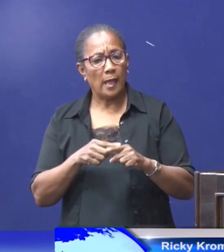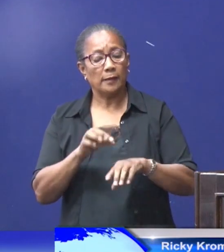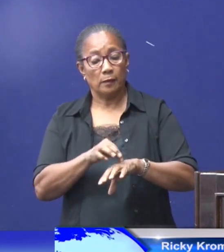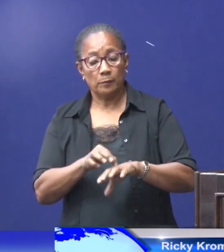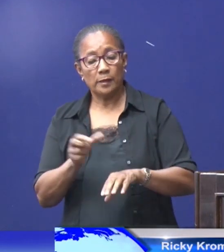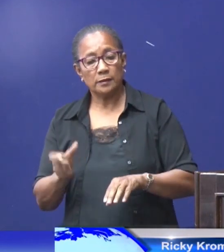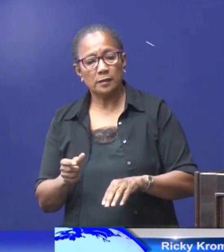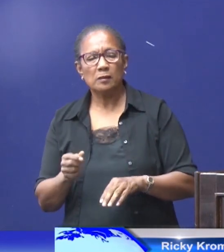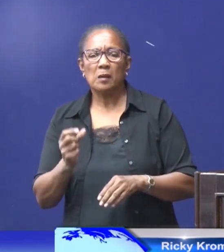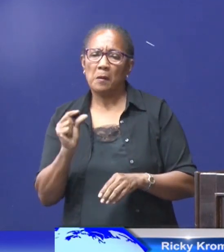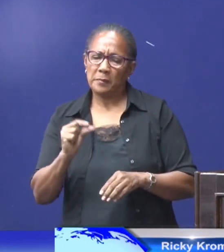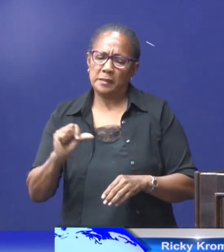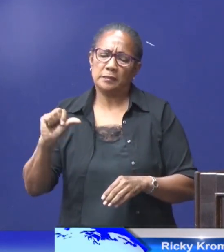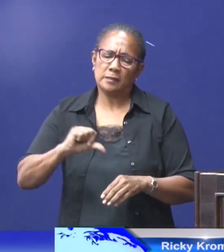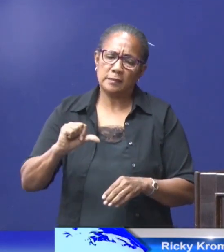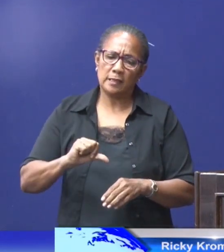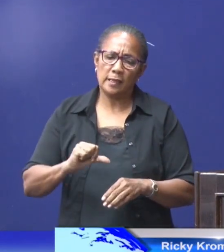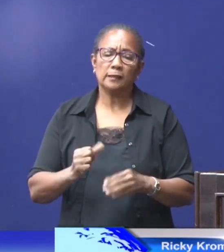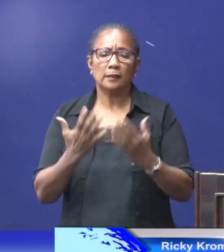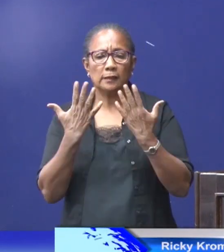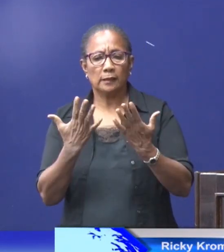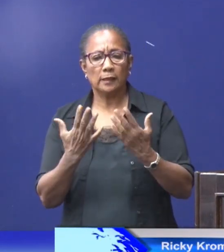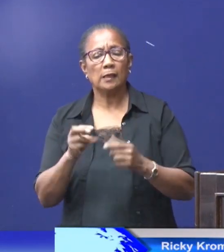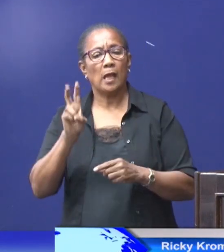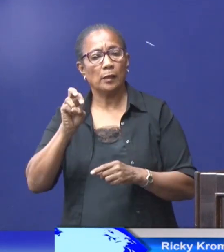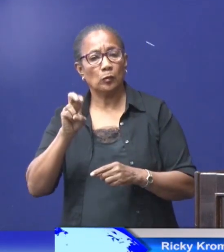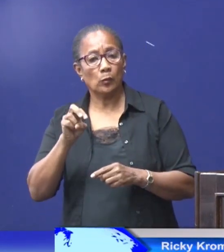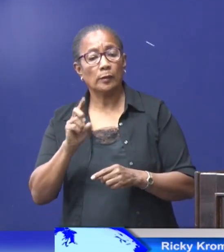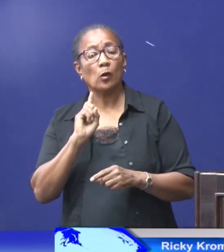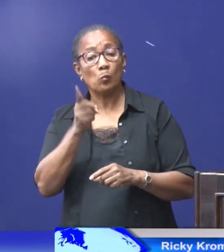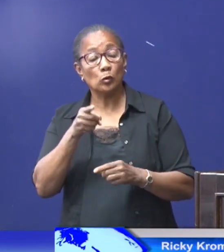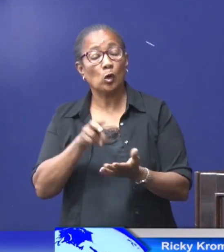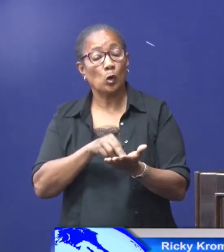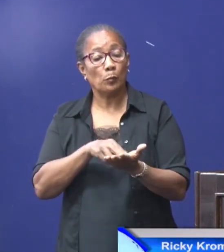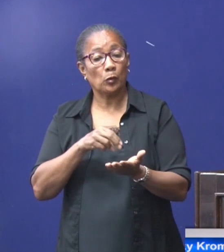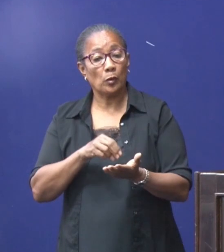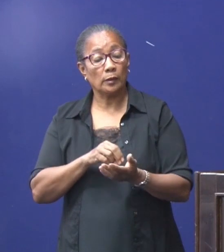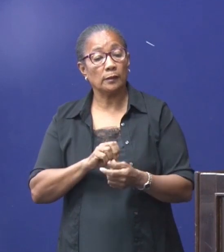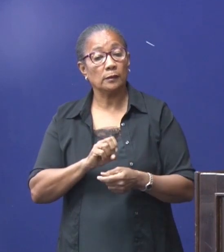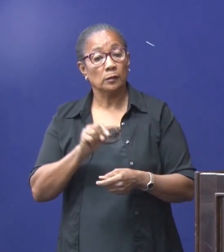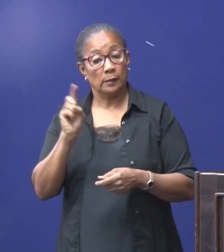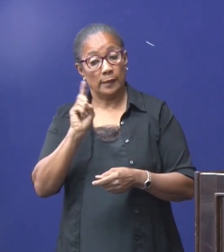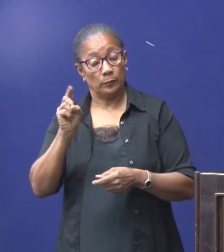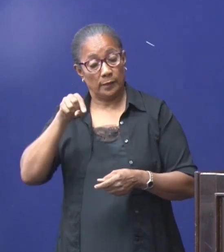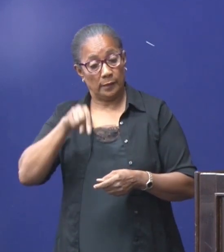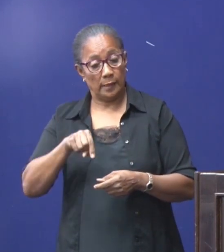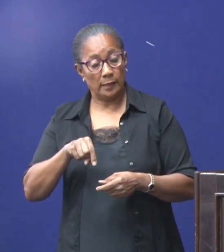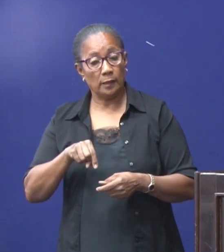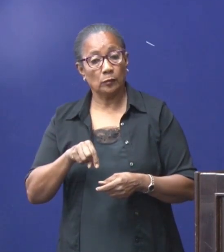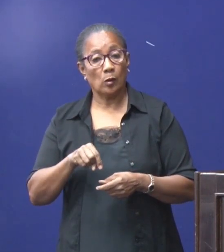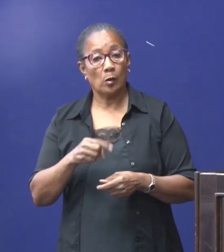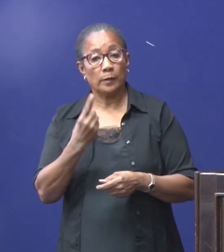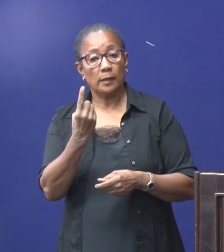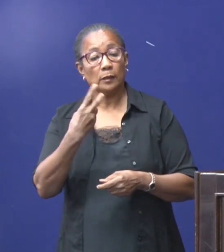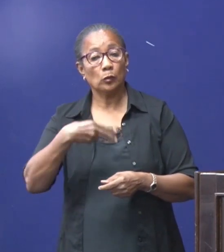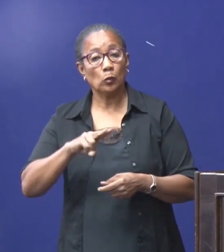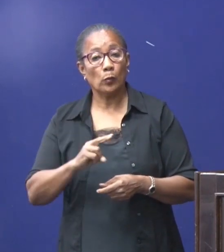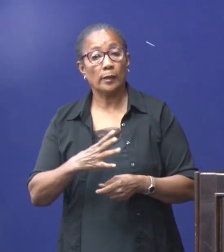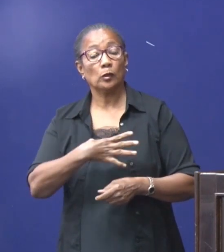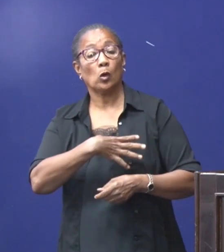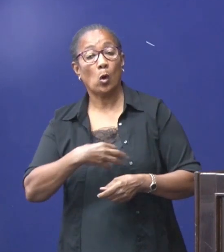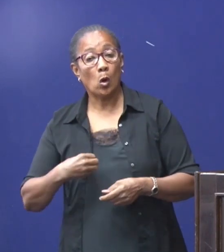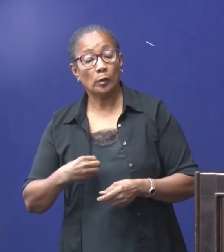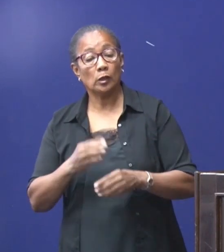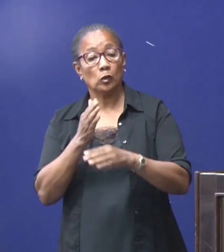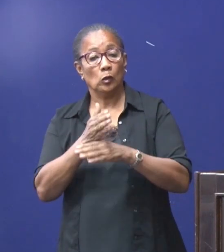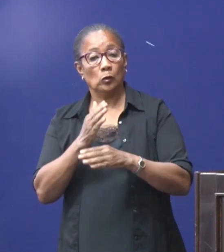slechter aan toe is zal tussen de 10 en 20 ampullen gebruiken. Dat betekent dat er namelijk op een totaal van 2100 ampullen tussen